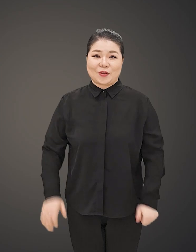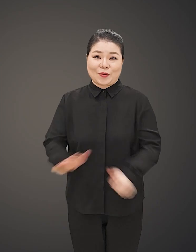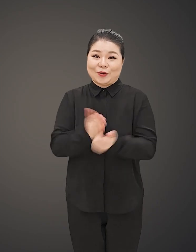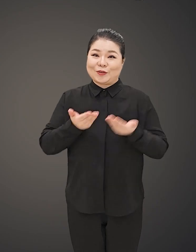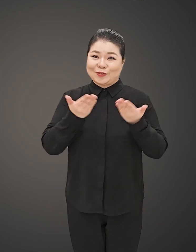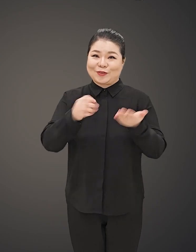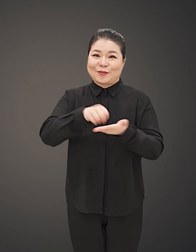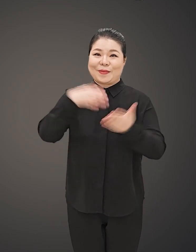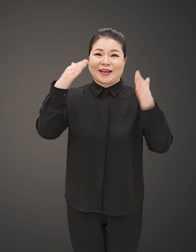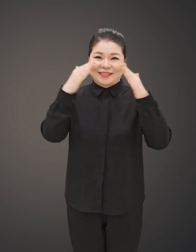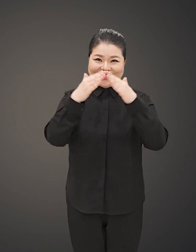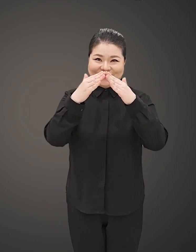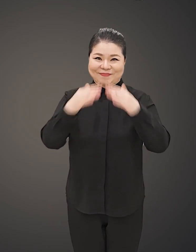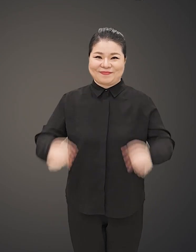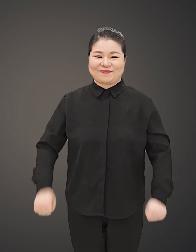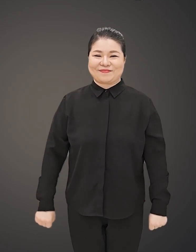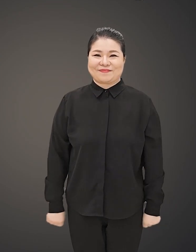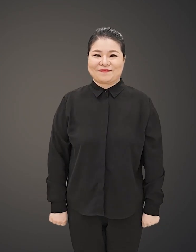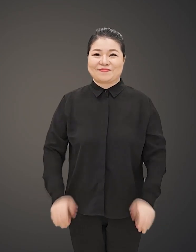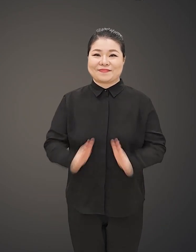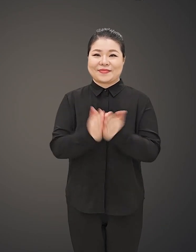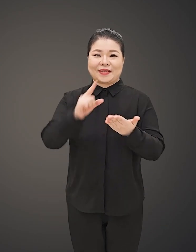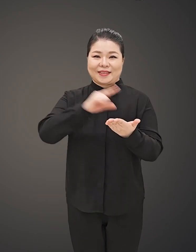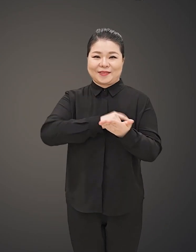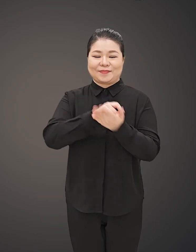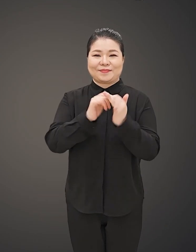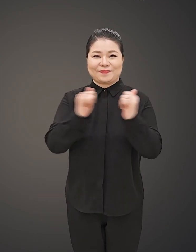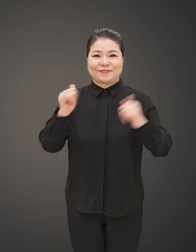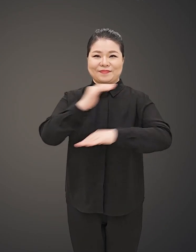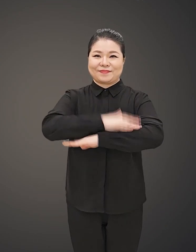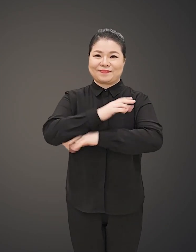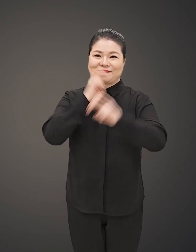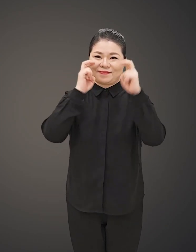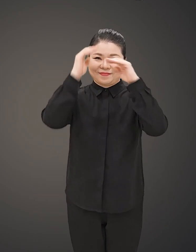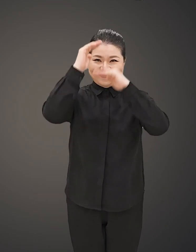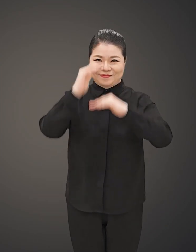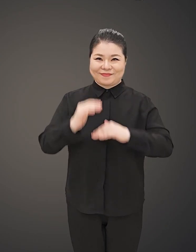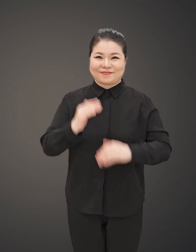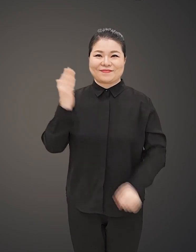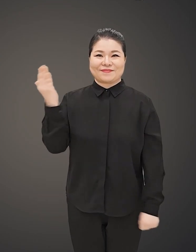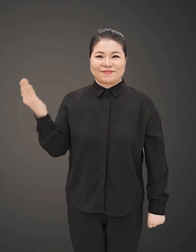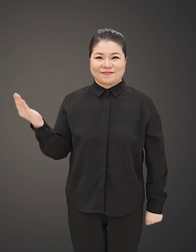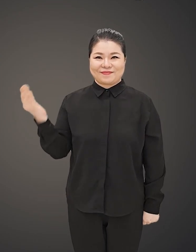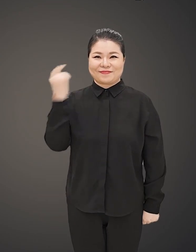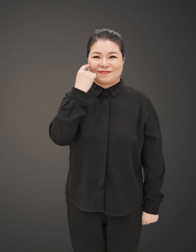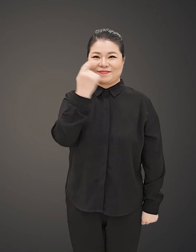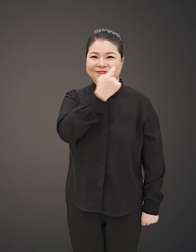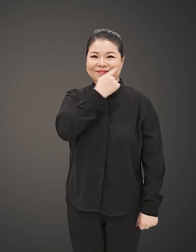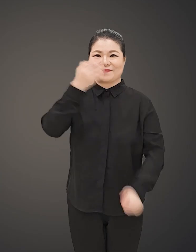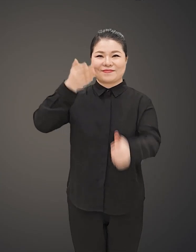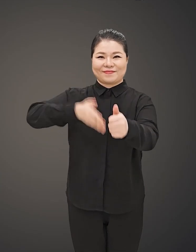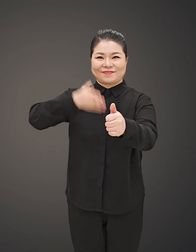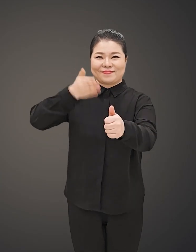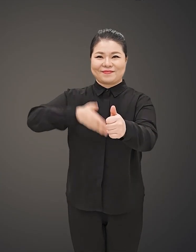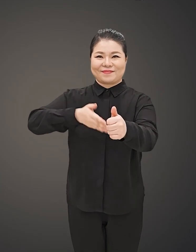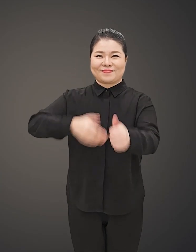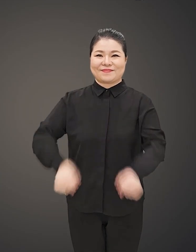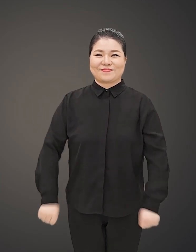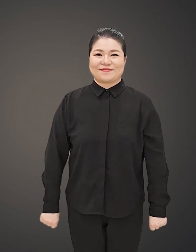위로를 주는 빵집. 도서명 오렌지 베이커리. 저자 키티 테이트, 엘